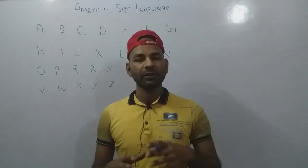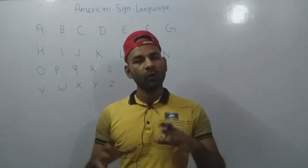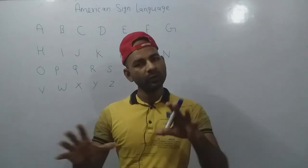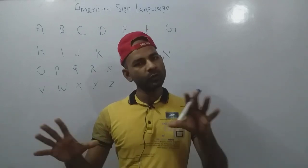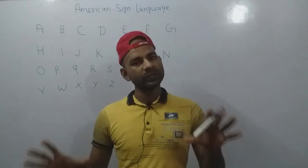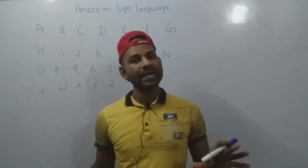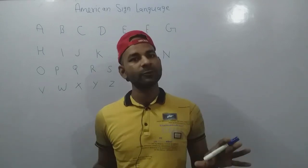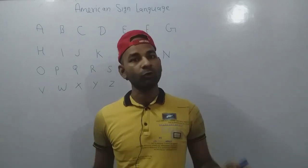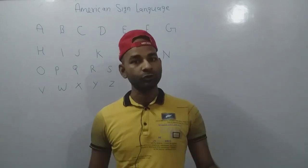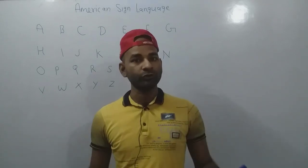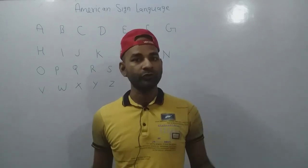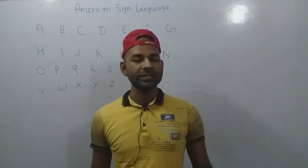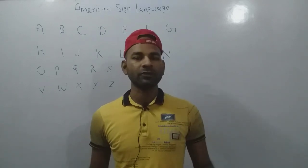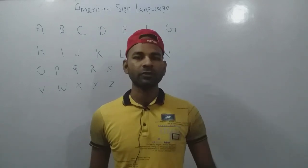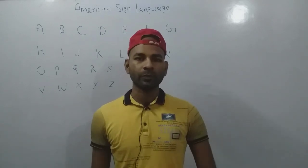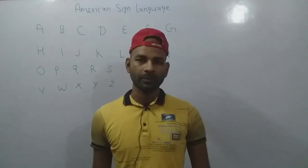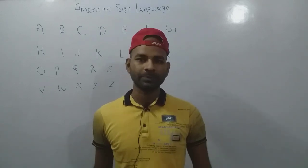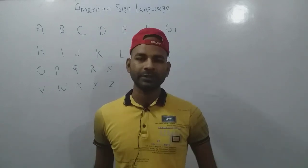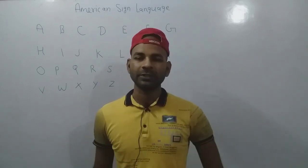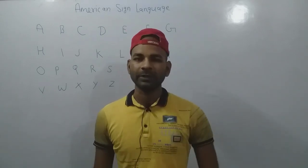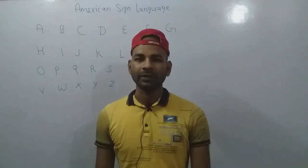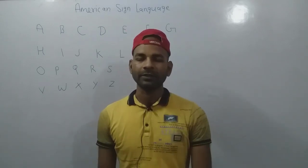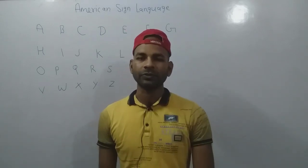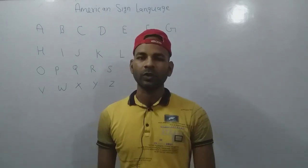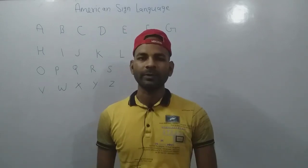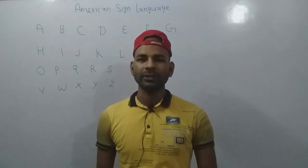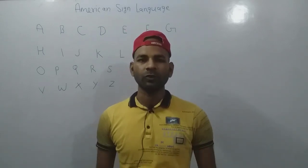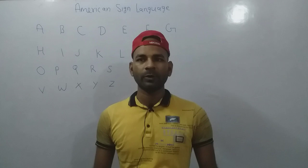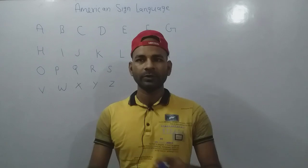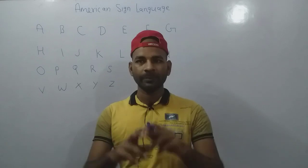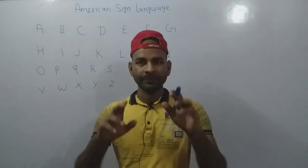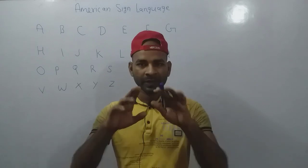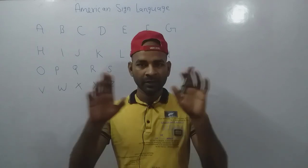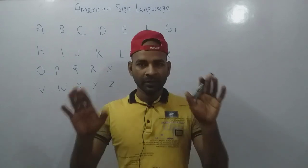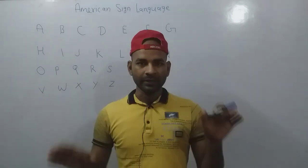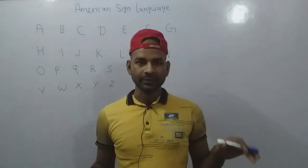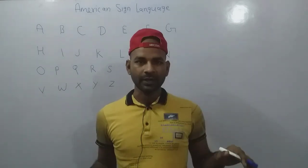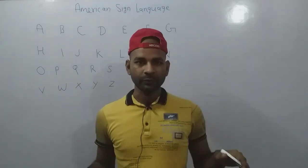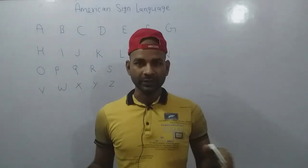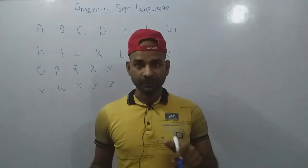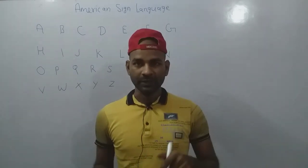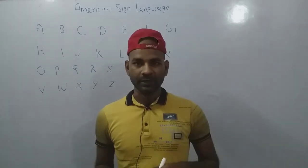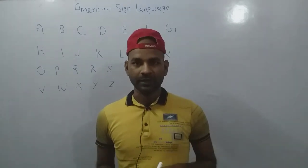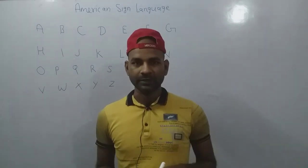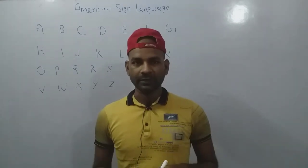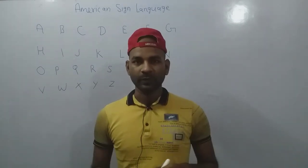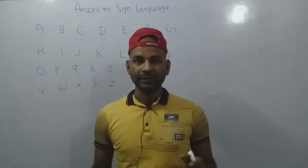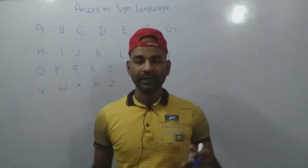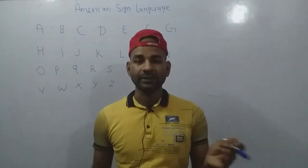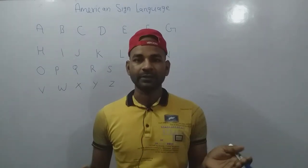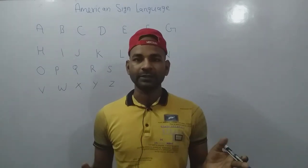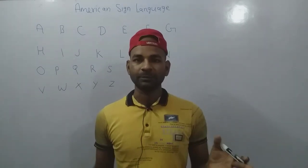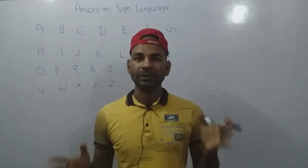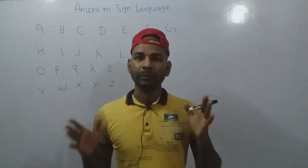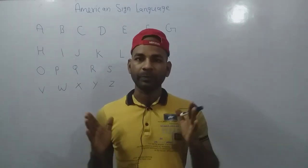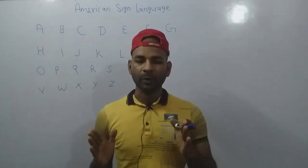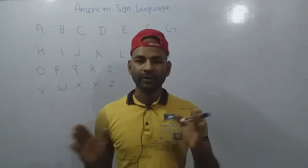all those guys also face a lot of problems in speaking English. So I will tell you about them, that how they speak and why they can't speak proper